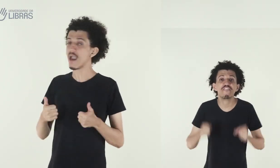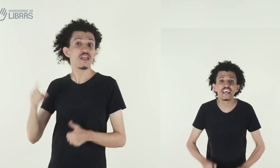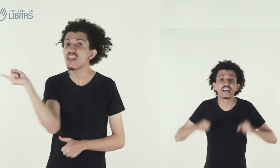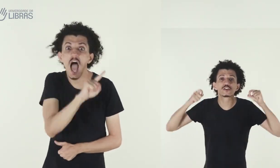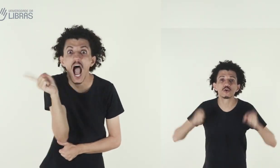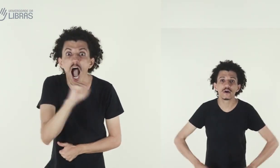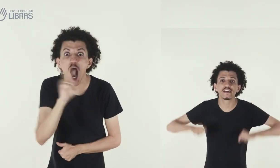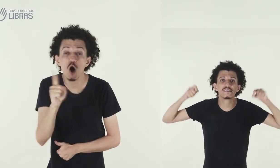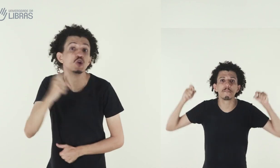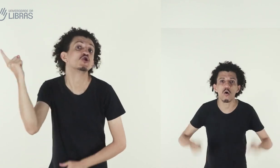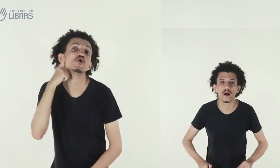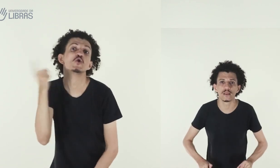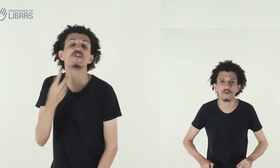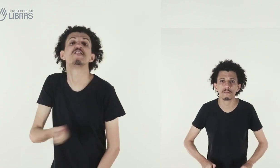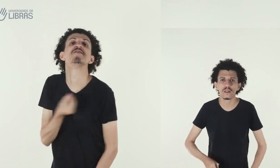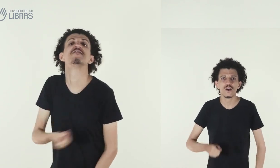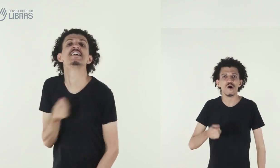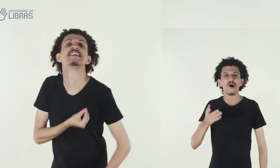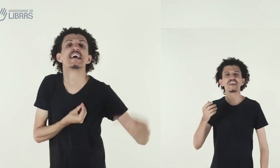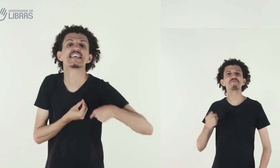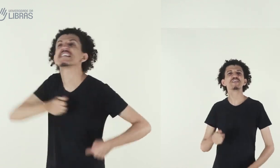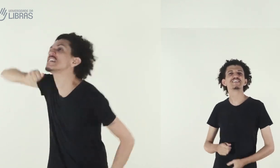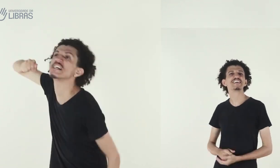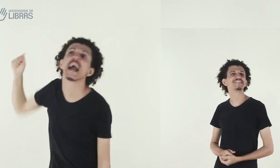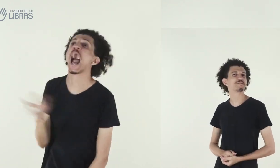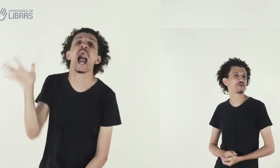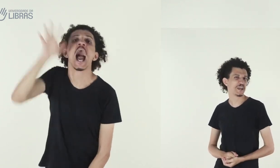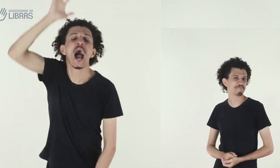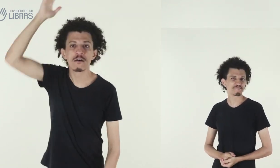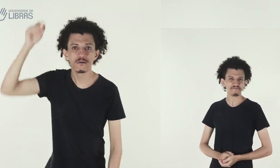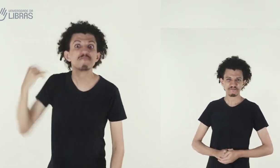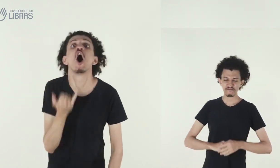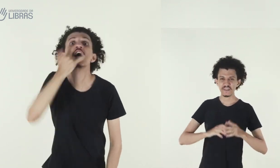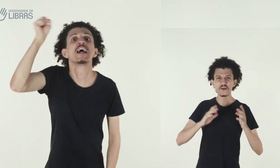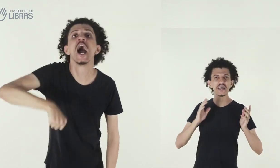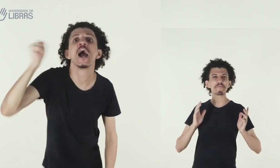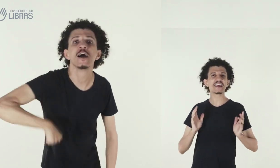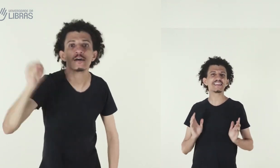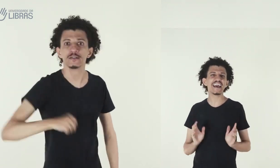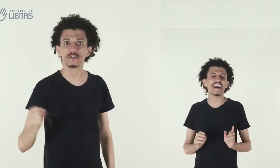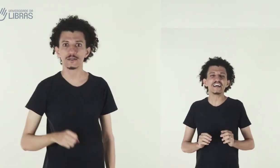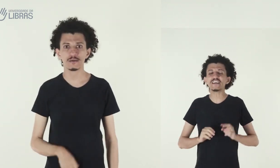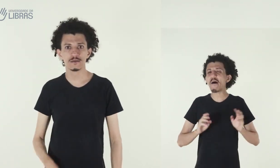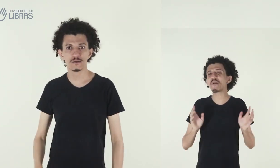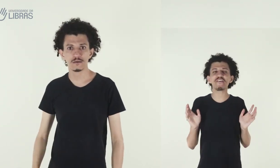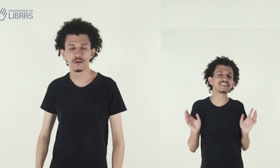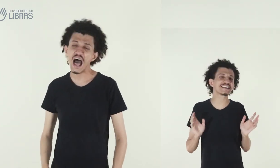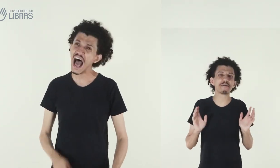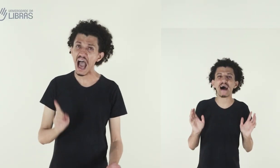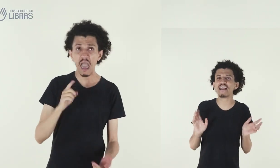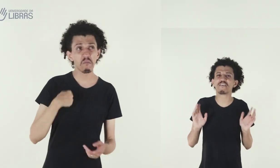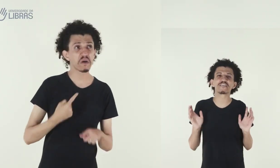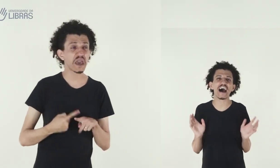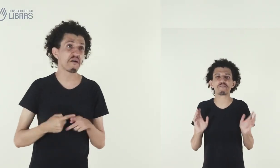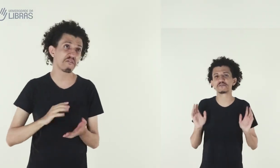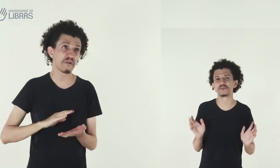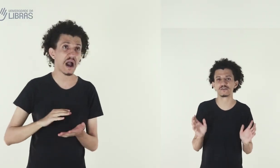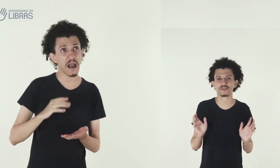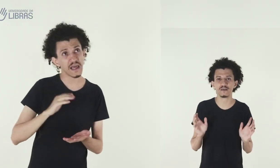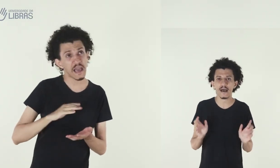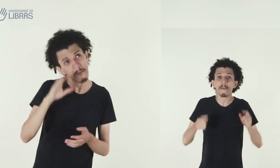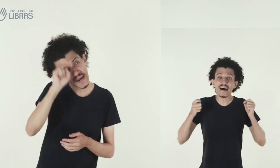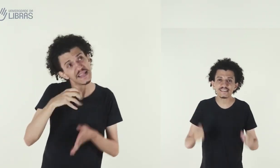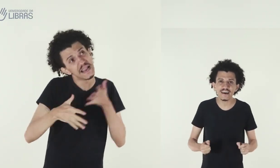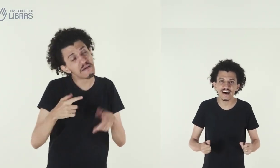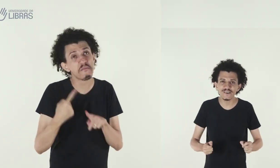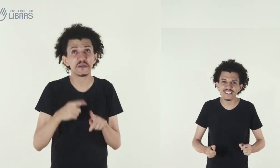bem. Vidas surdas importam. Olha o que muita gente diz por aí. Eu quero aprender só para fazer trabalho voluntário para os